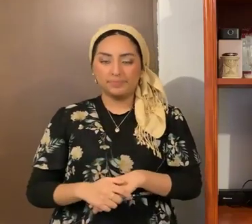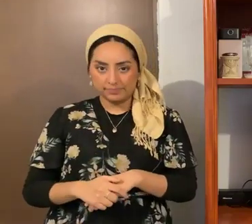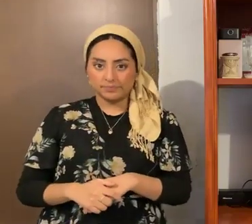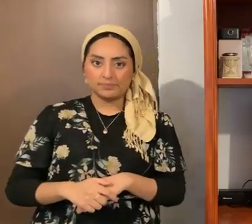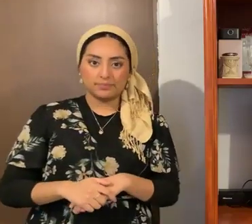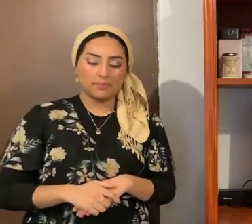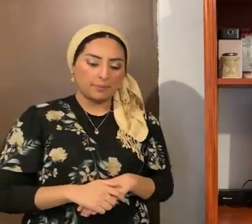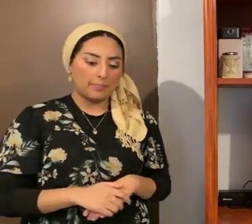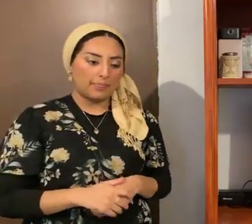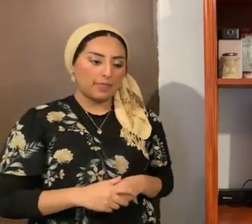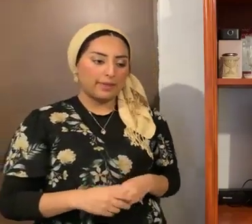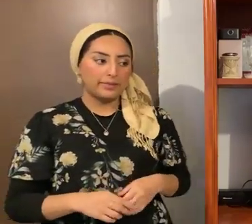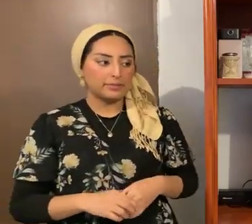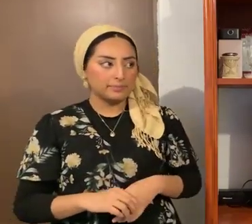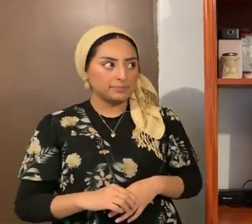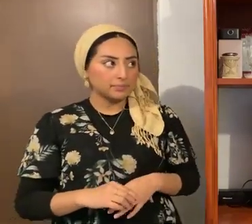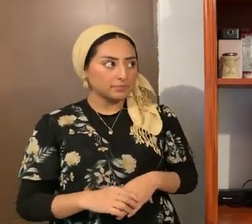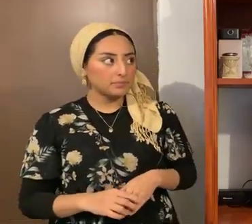Entonces,